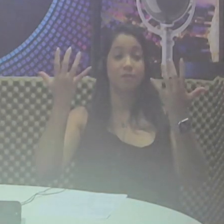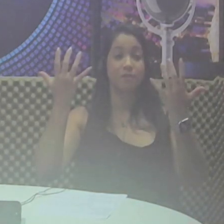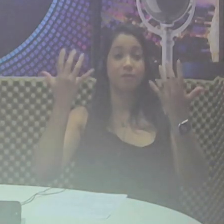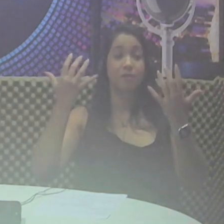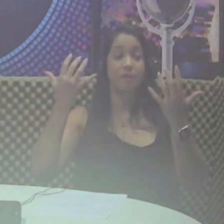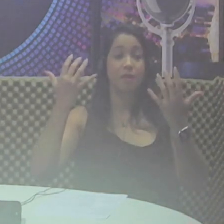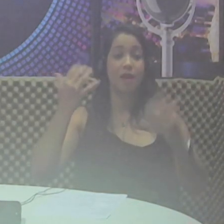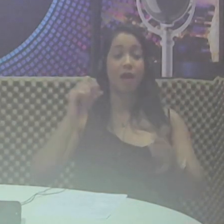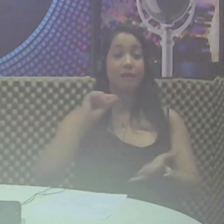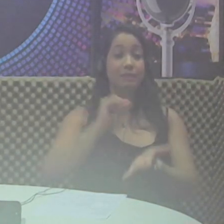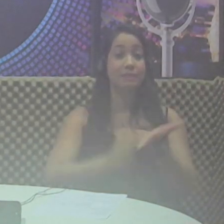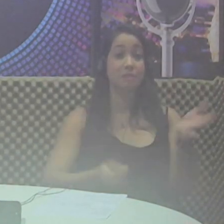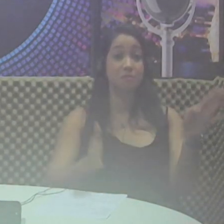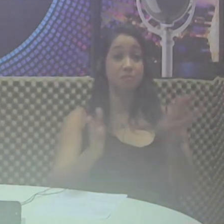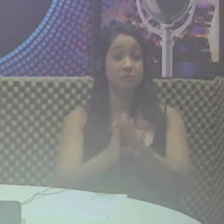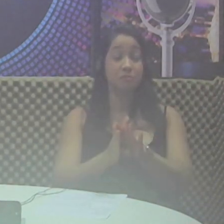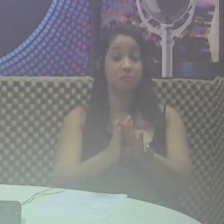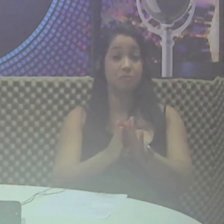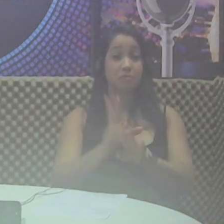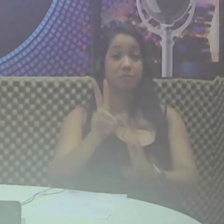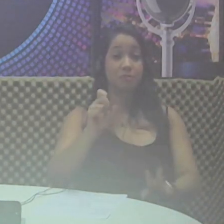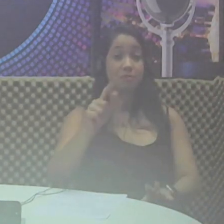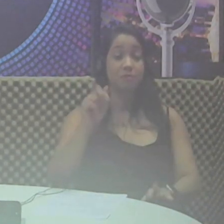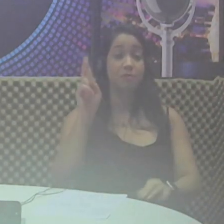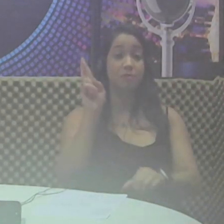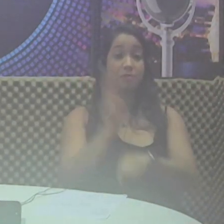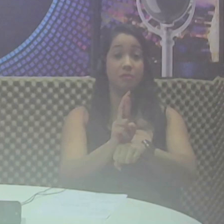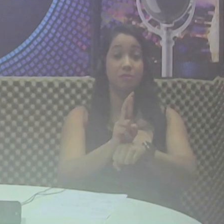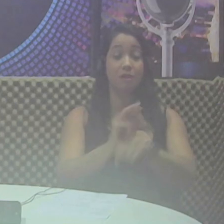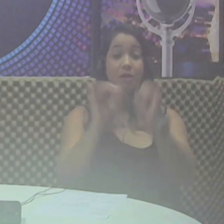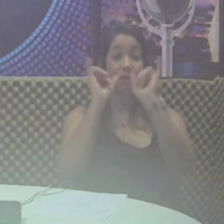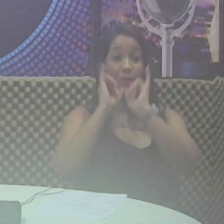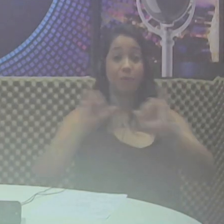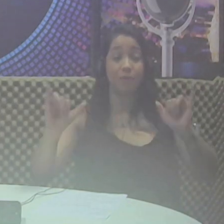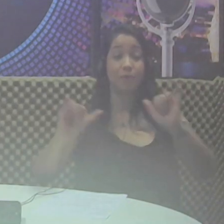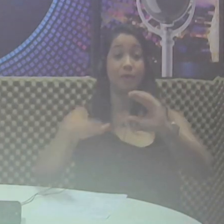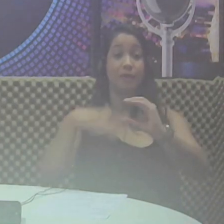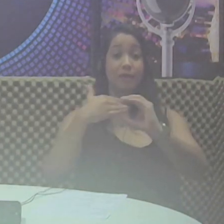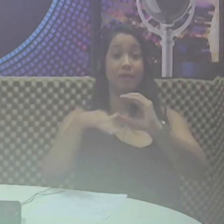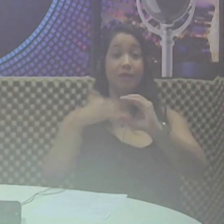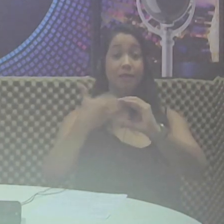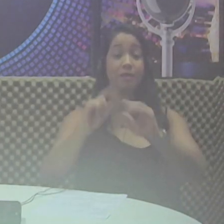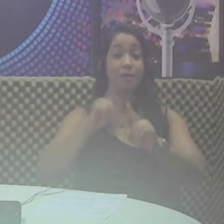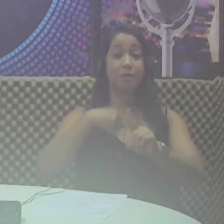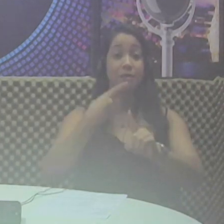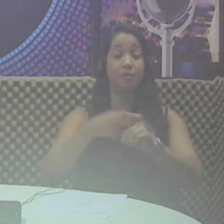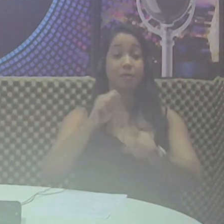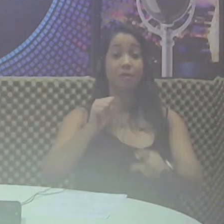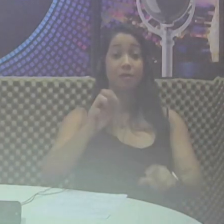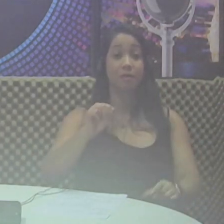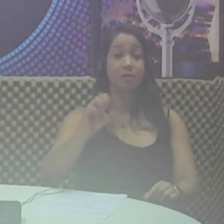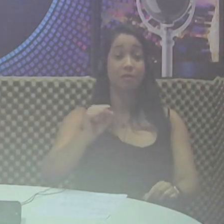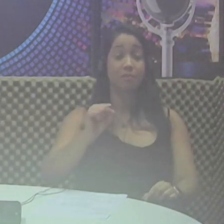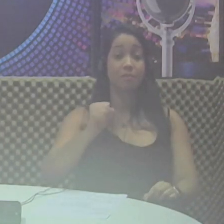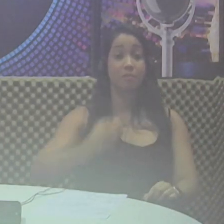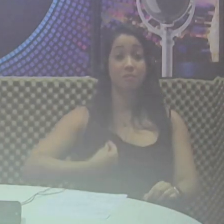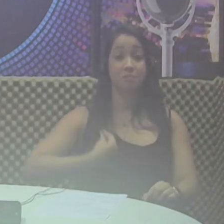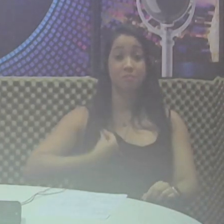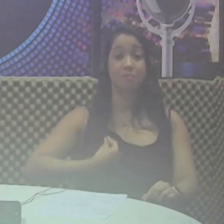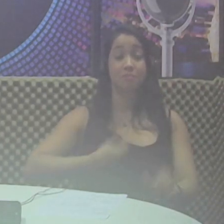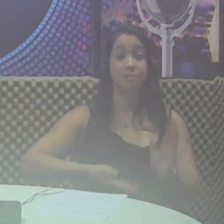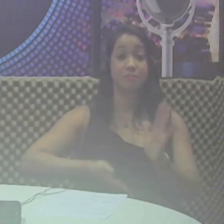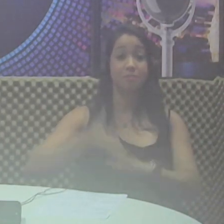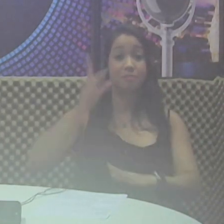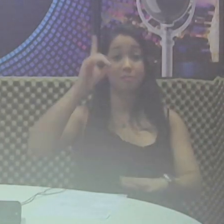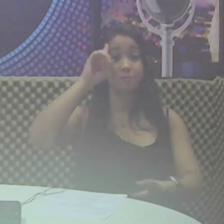completarem a inscrição com reserva de vaga serão comunicados por e-mail e SMS e deverão comparecer, no dia